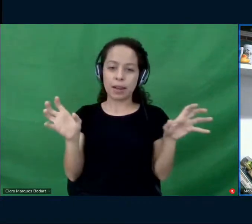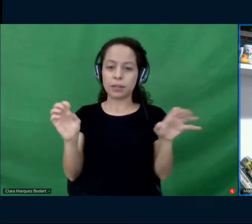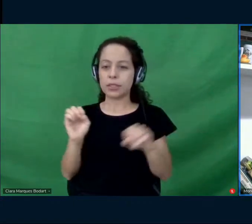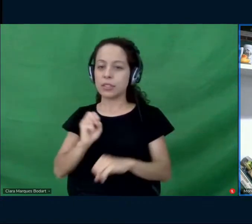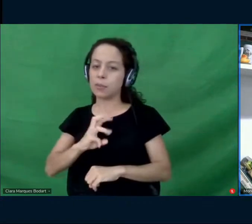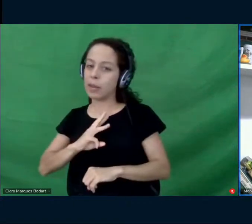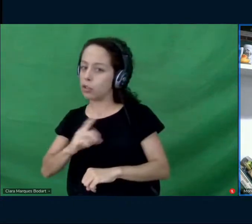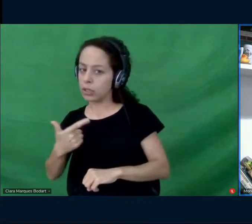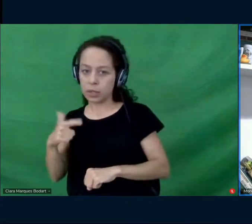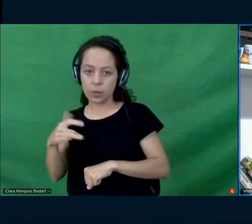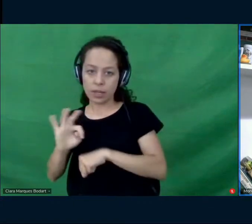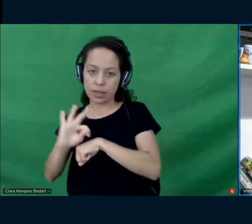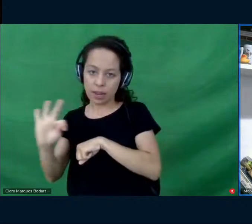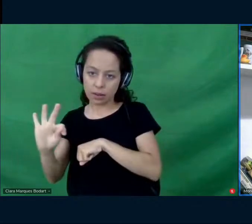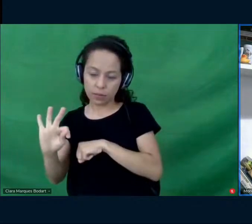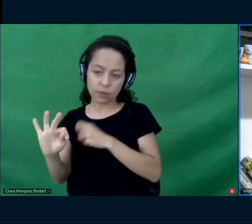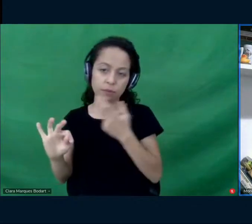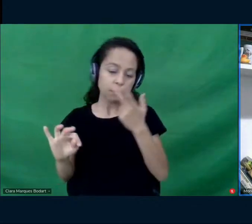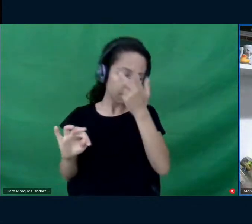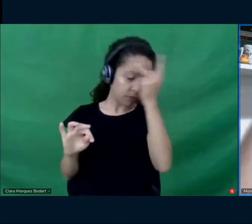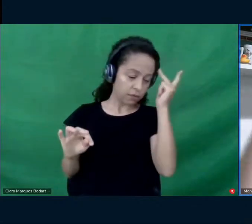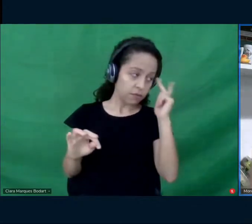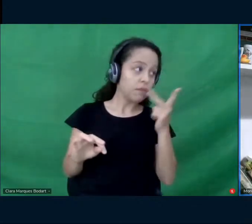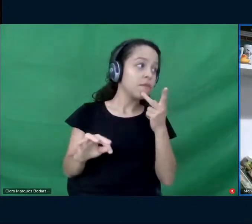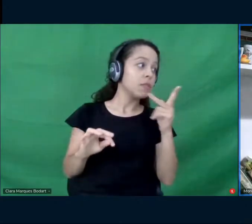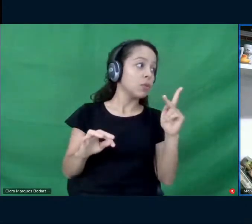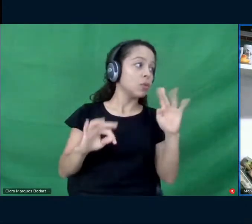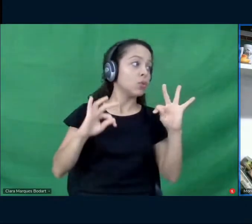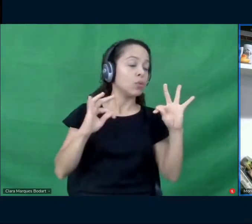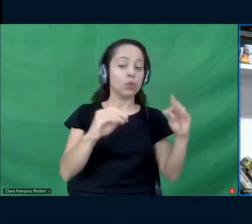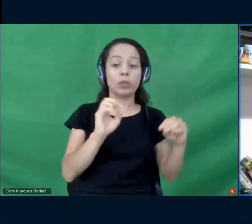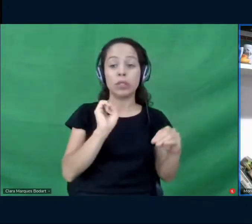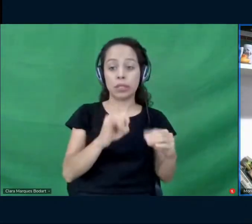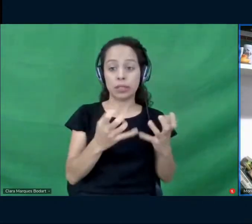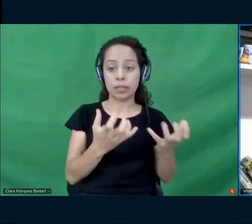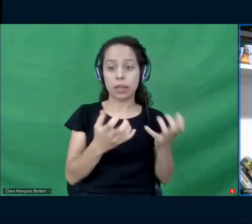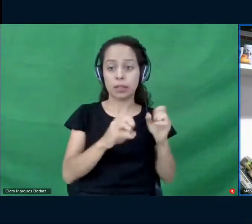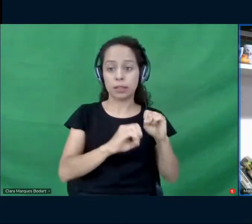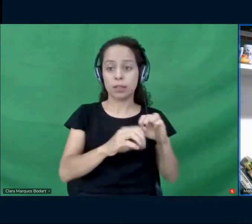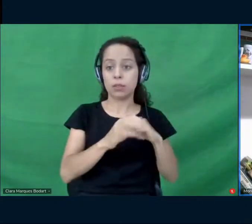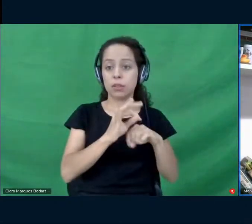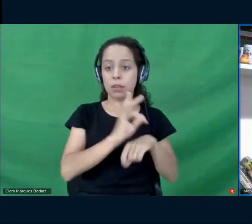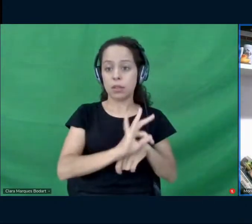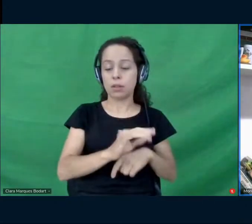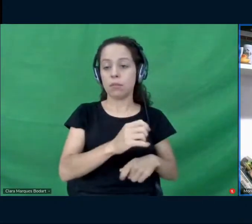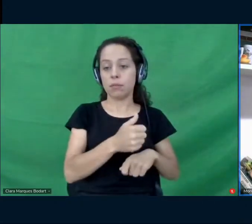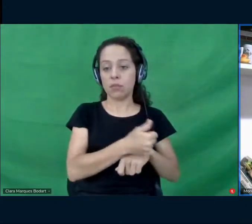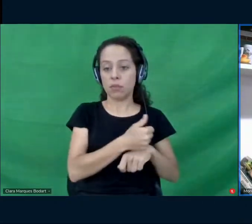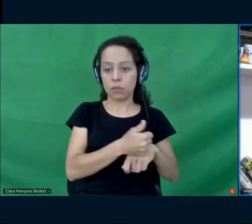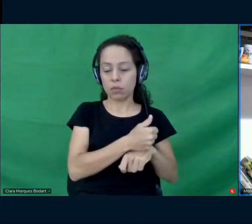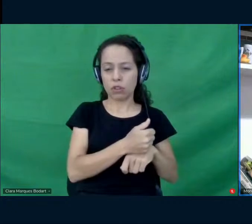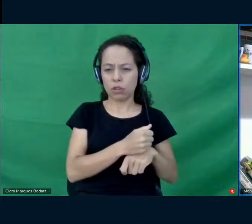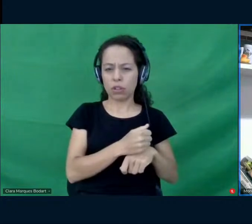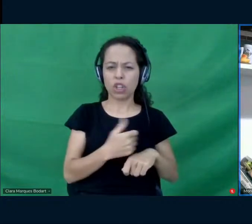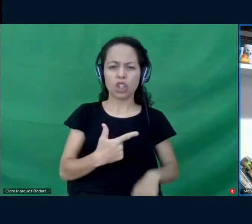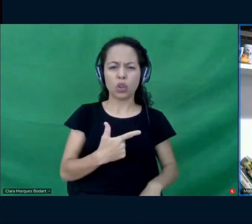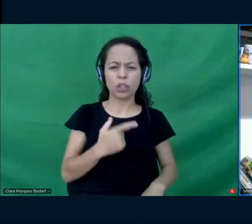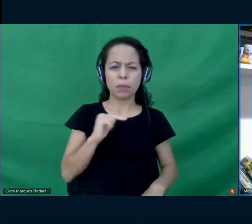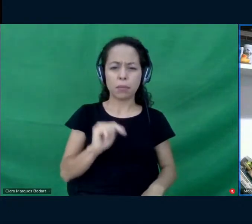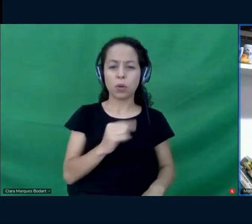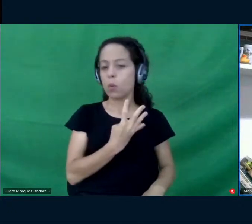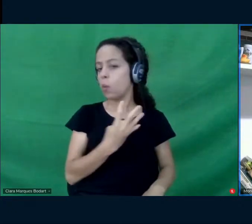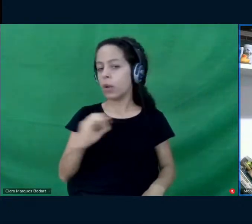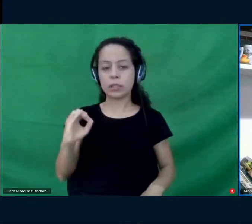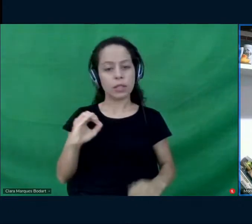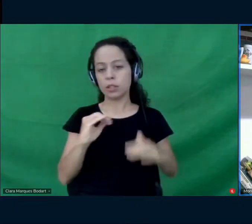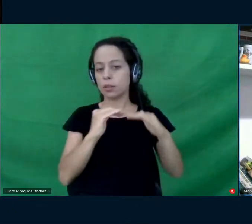Olha, todas as pessoas vão fazer 2.400 horas. Agora, quem escolher formação técnica e profissional terá menos do que 2.400 horas de formação